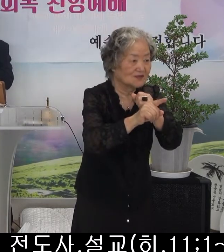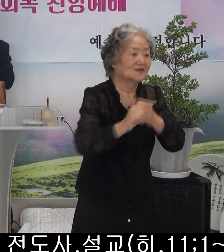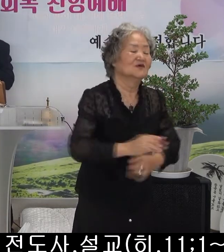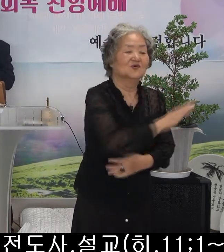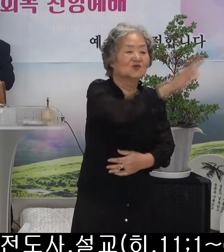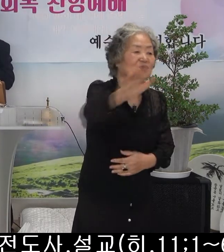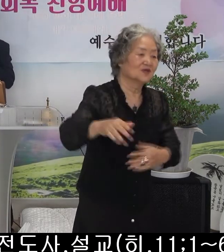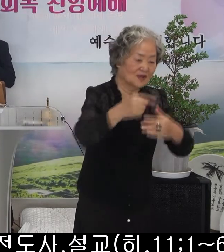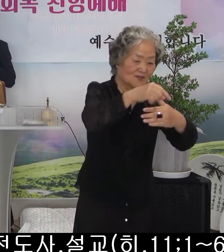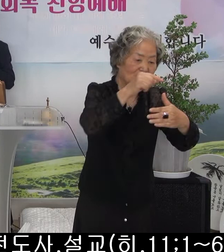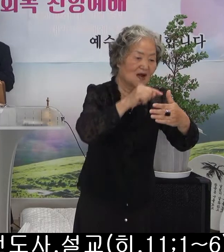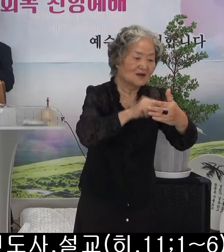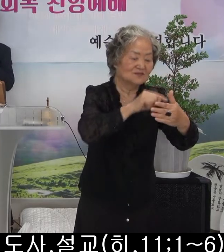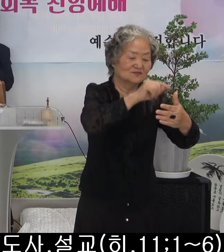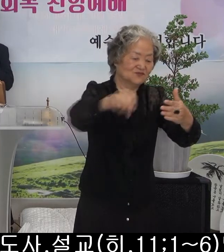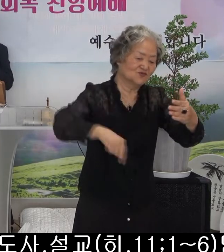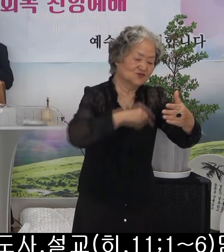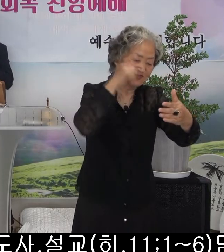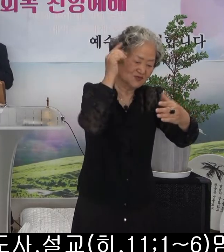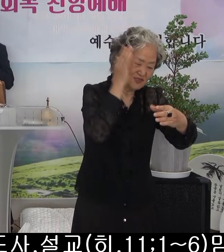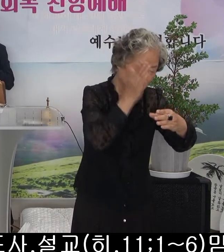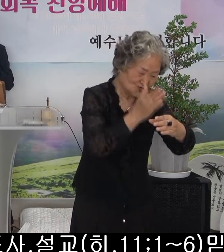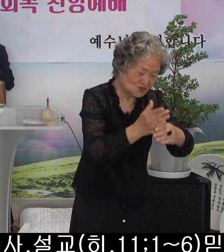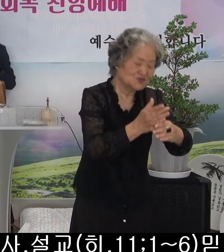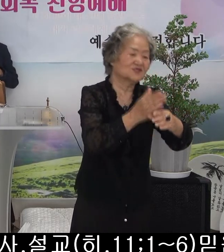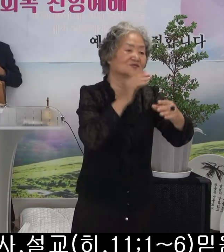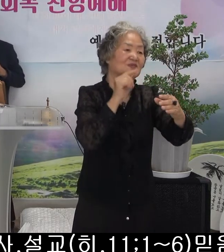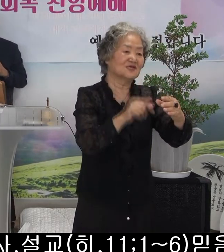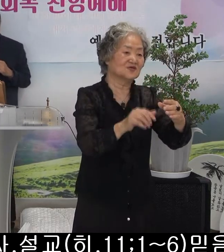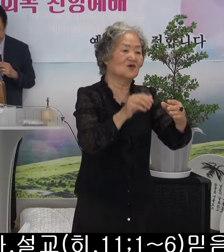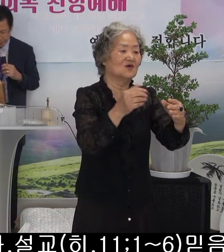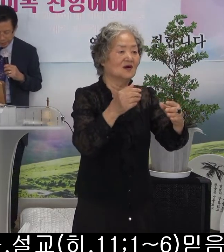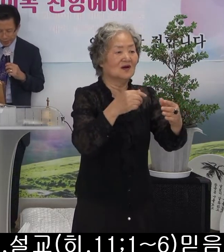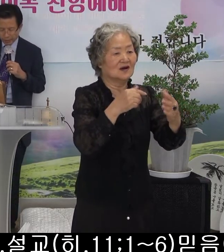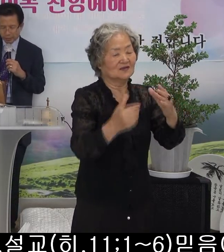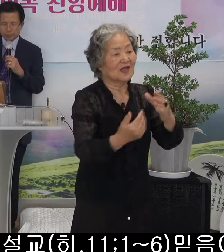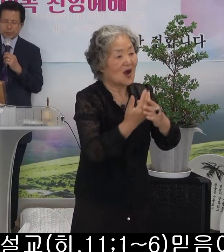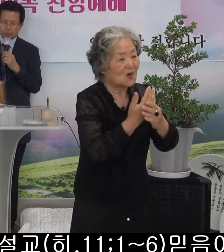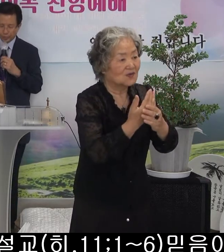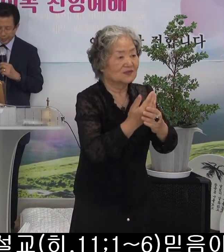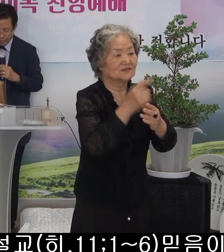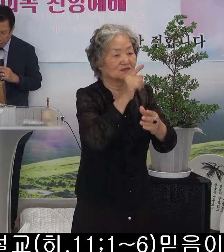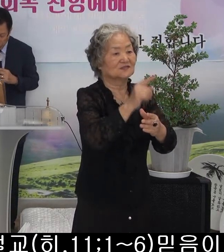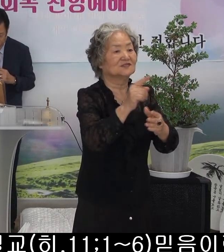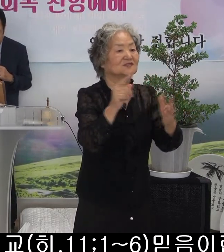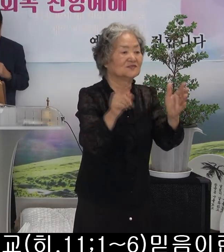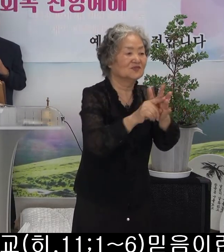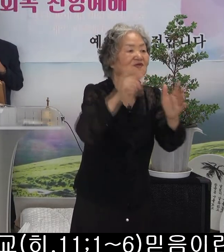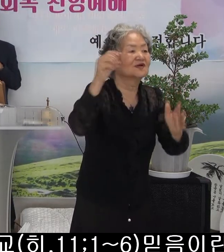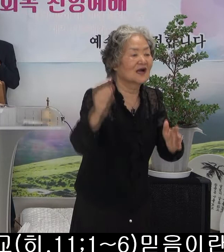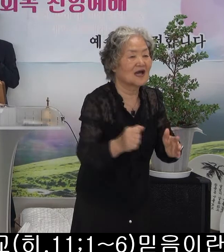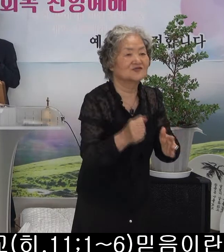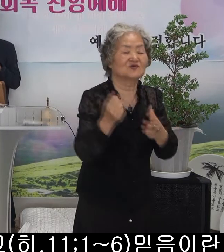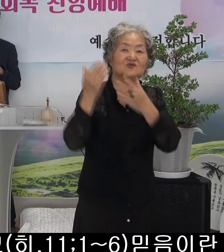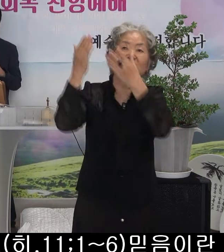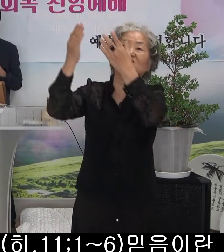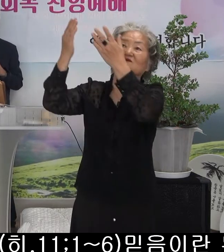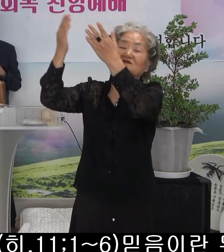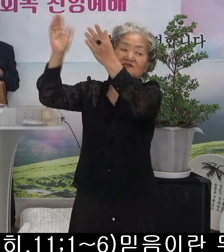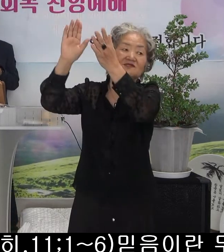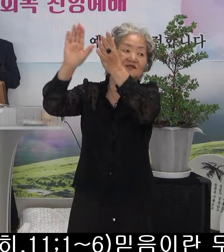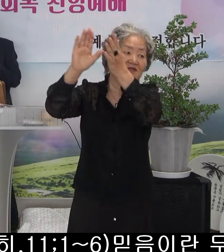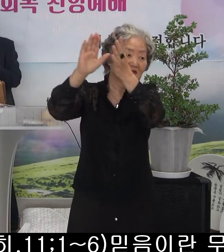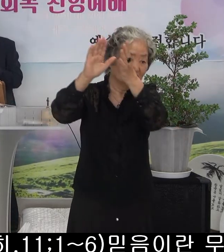예배를 받으신다라고 오늘 본문을 말씀해주고 있다는 얘기죠. 그래서 하나님께서 의지하는 그 믿음으로 얻은 소산과 그 마음을